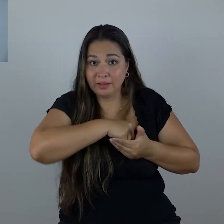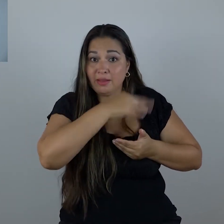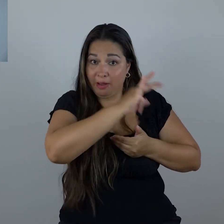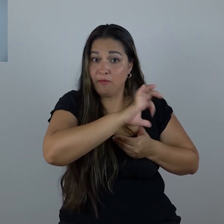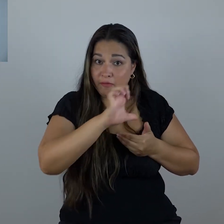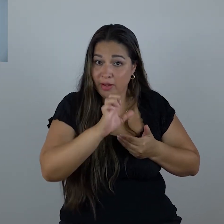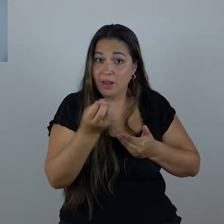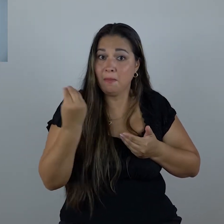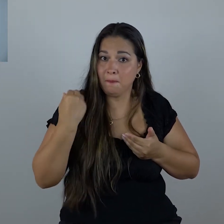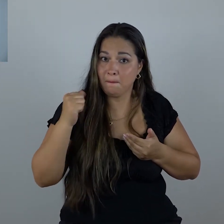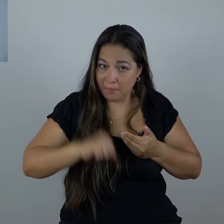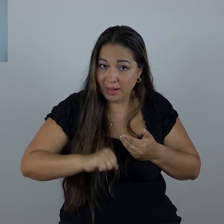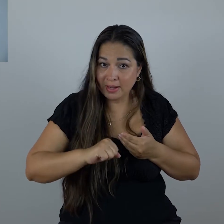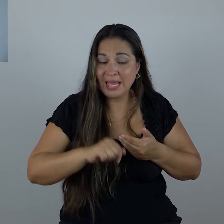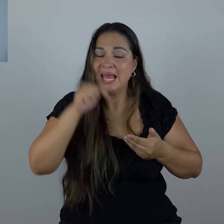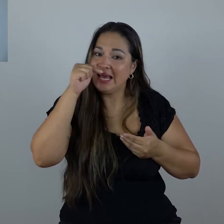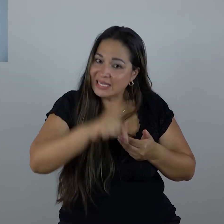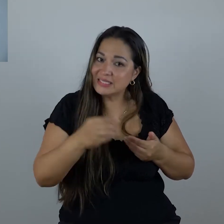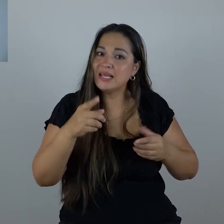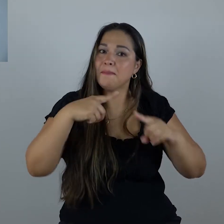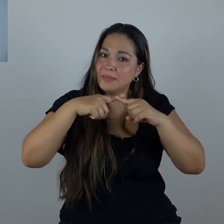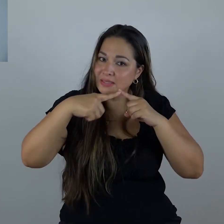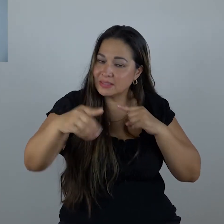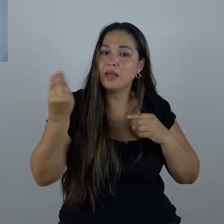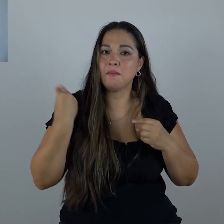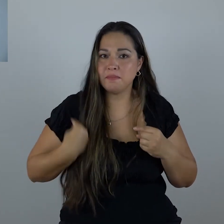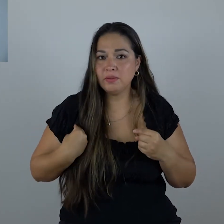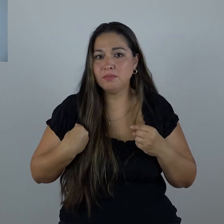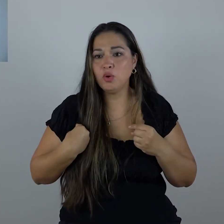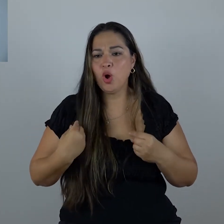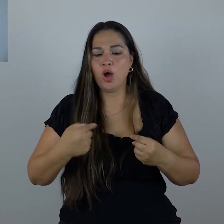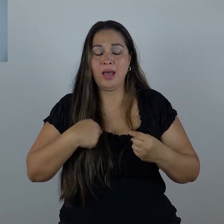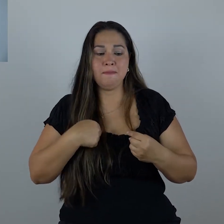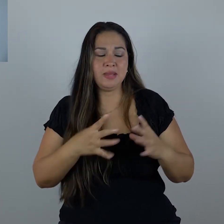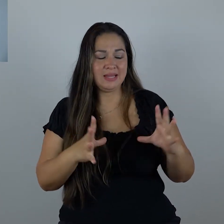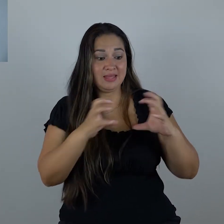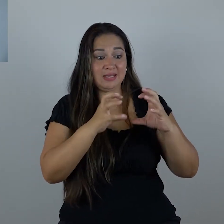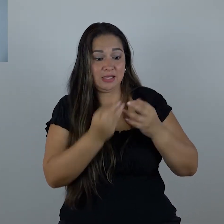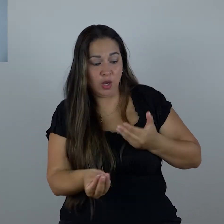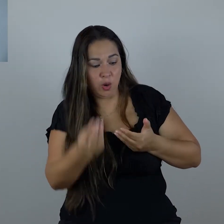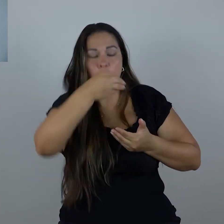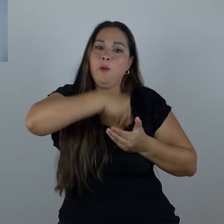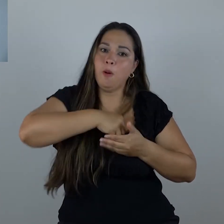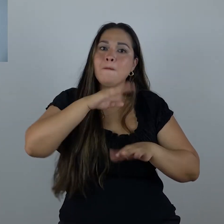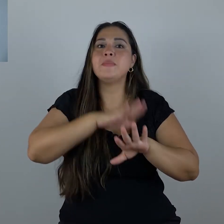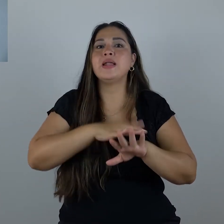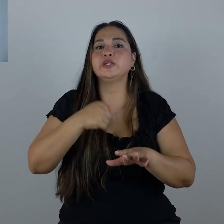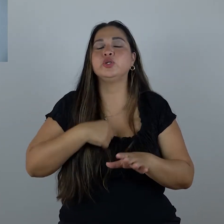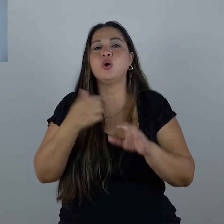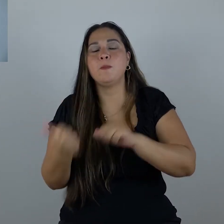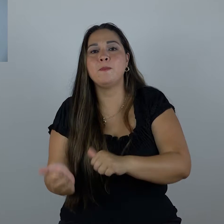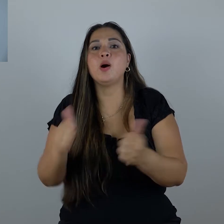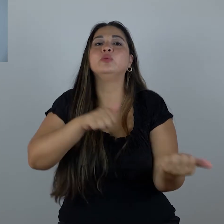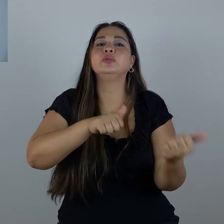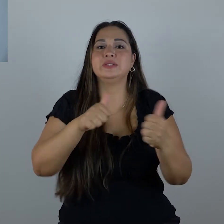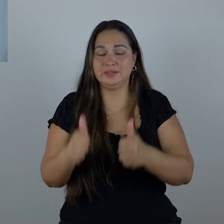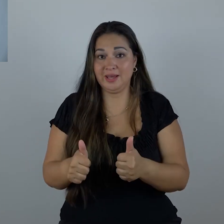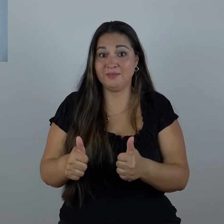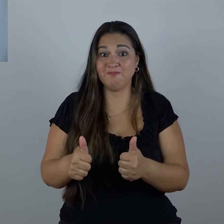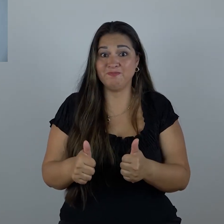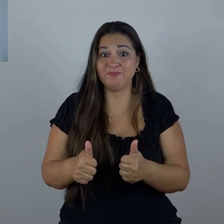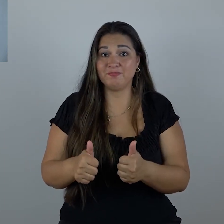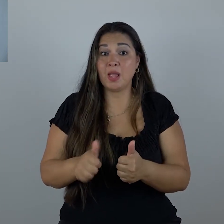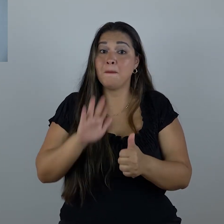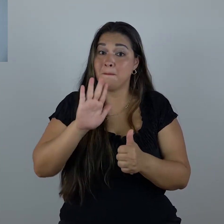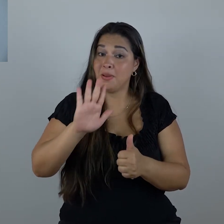el deseo de hacer. En este caso, el deseo de ser bautizados. Pero tenemos que meterle voluntad.